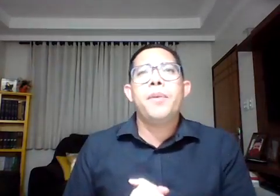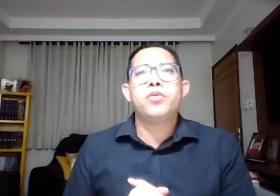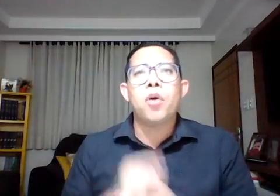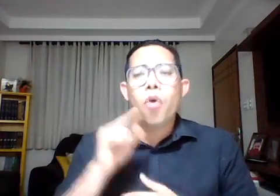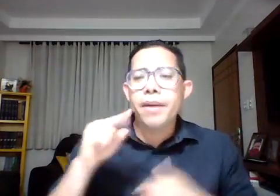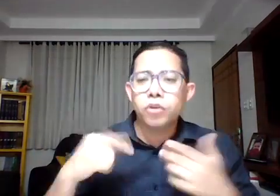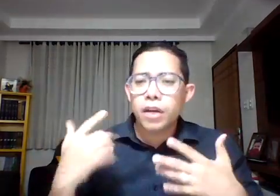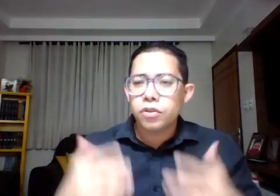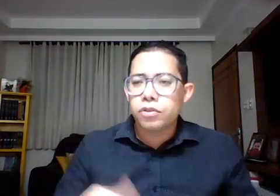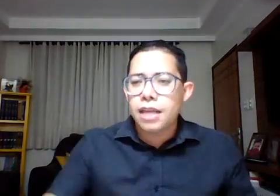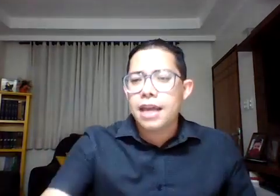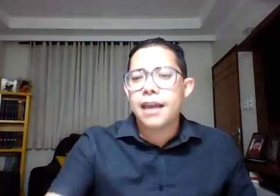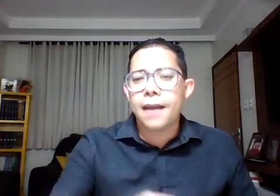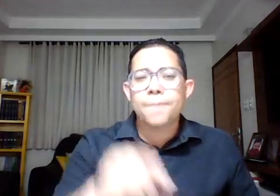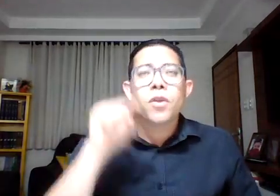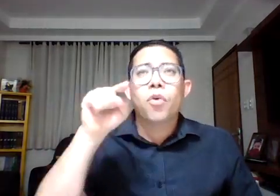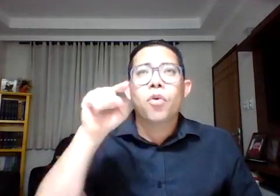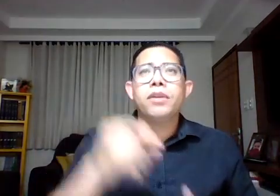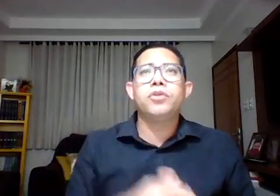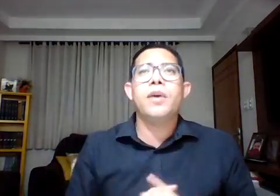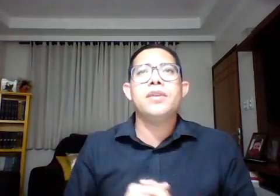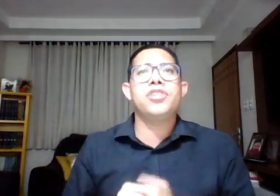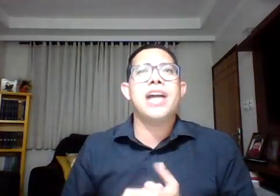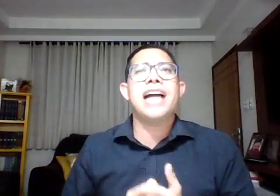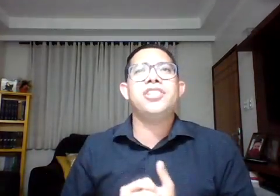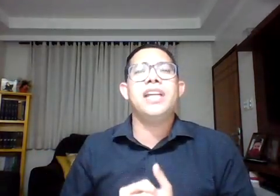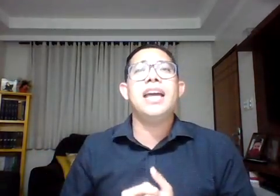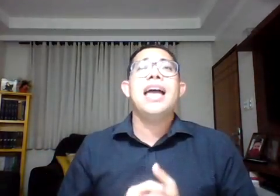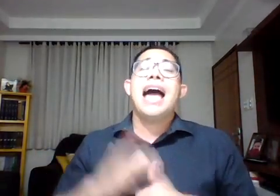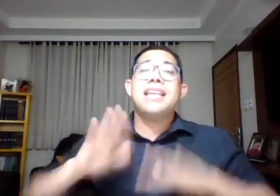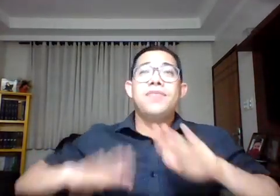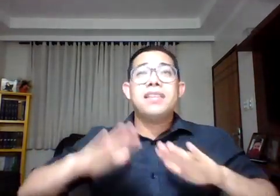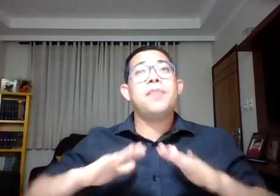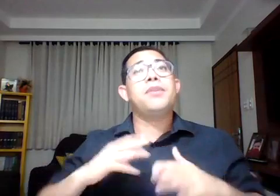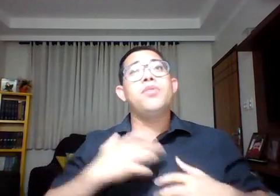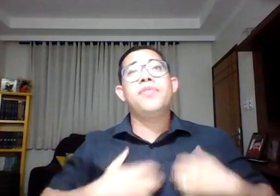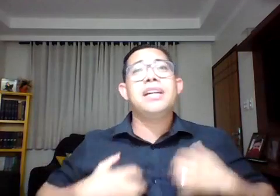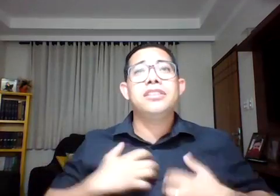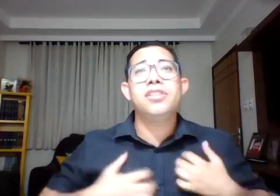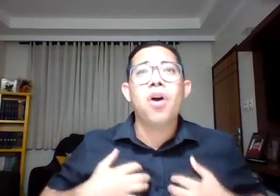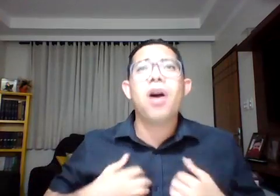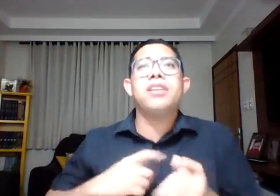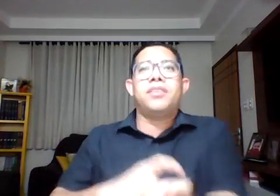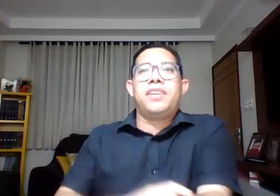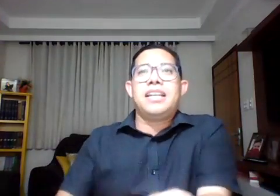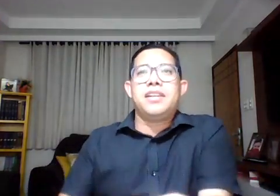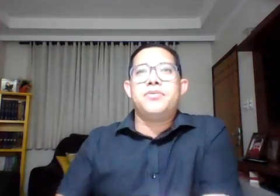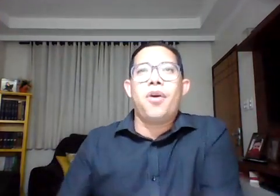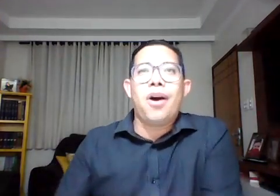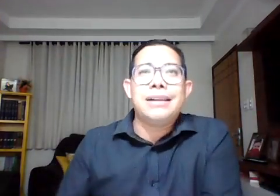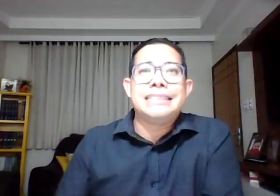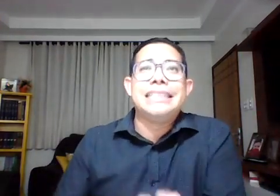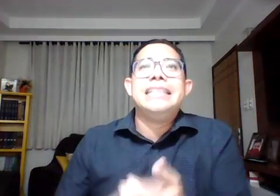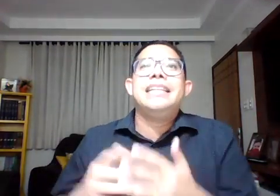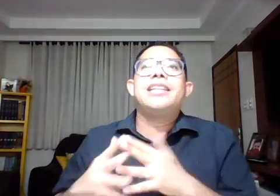pessoal comentou aí no chat, né? Às vezes a pessoa fica ansiosa, fica nervosa, então